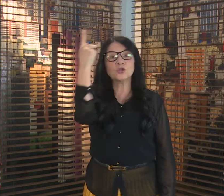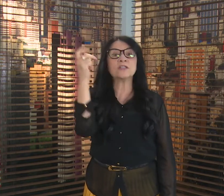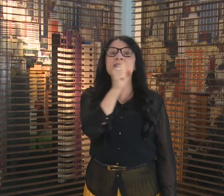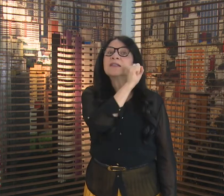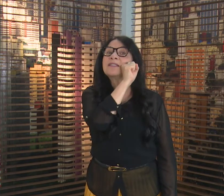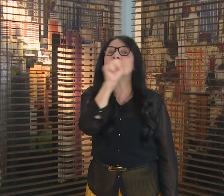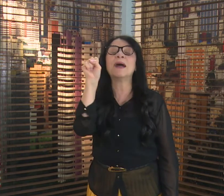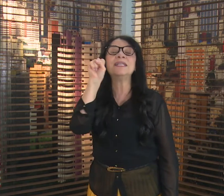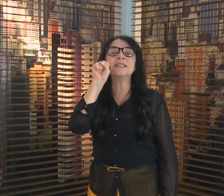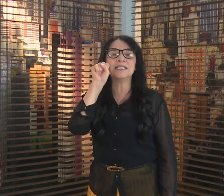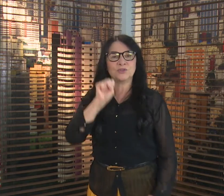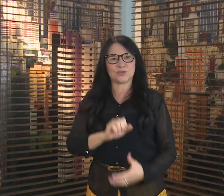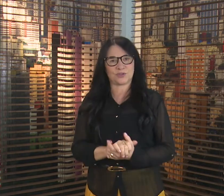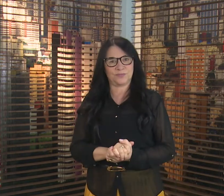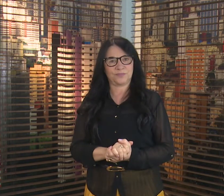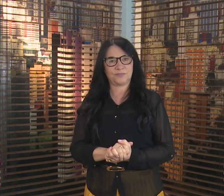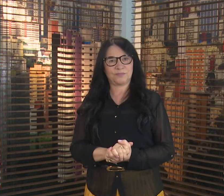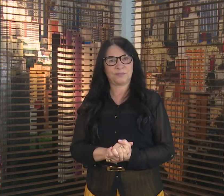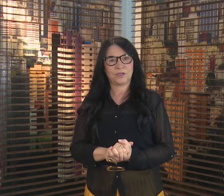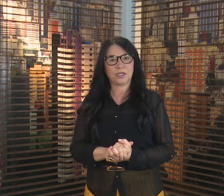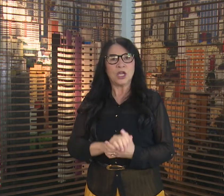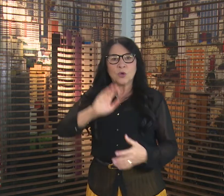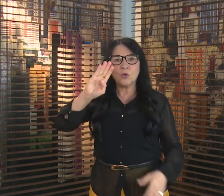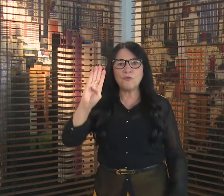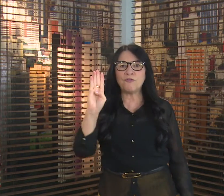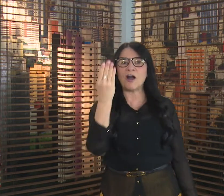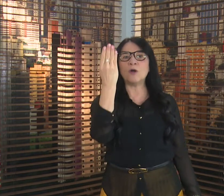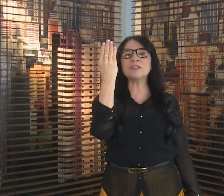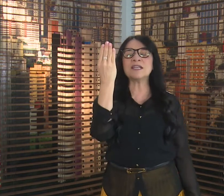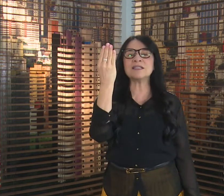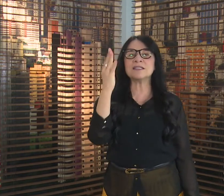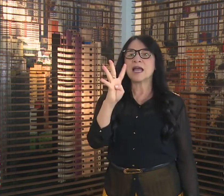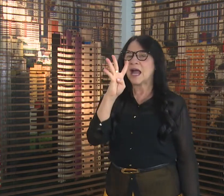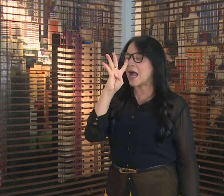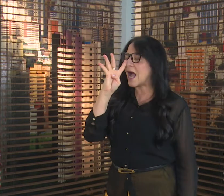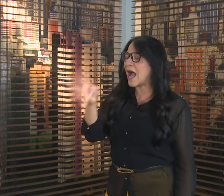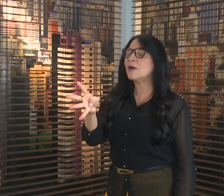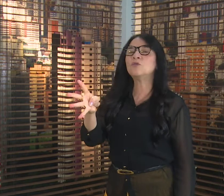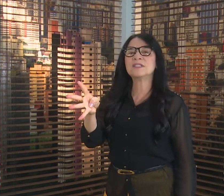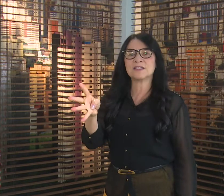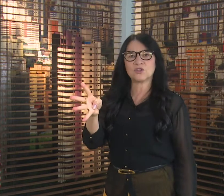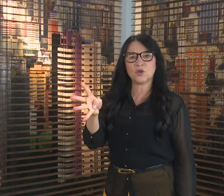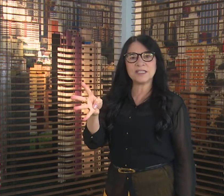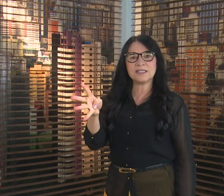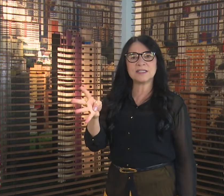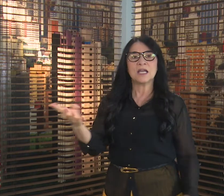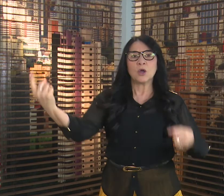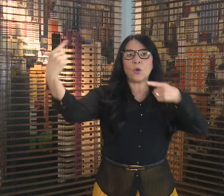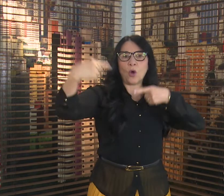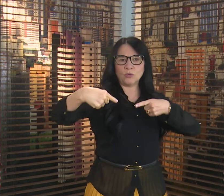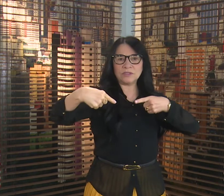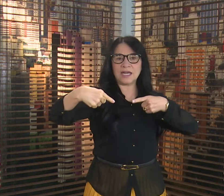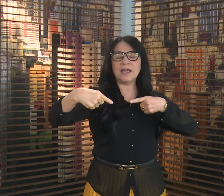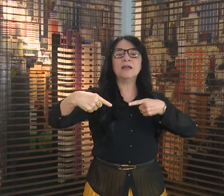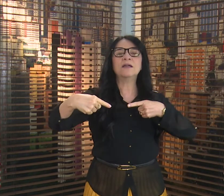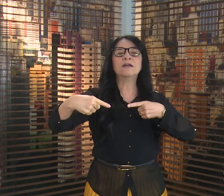dos samaritanos, com falsas acusações contra